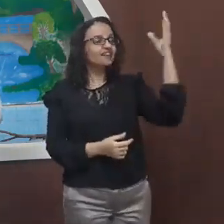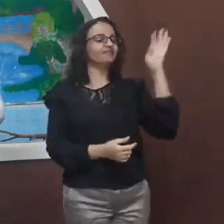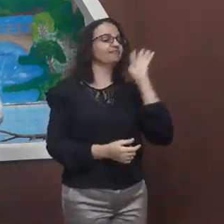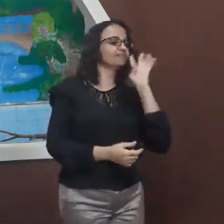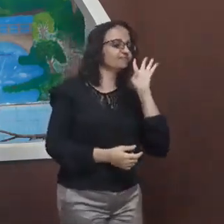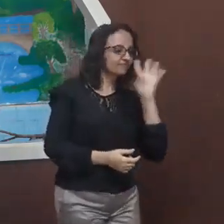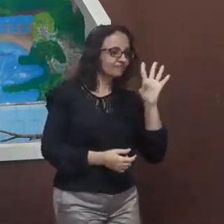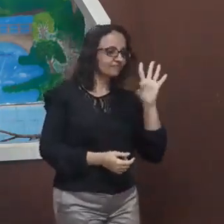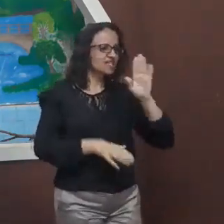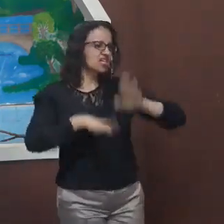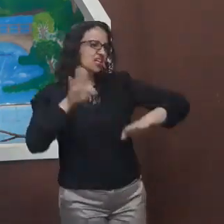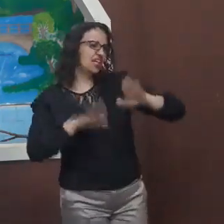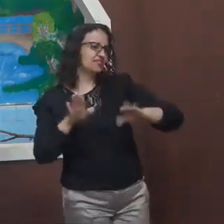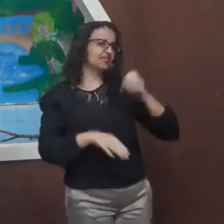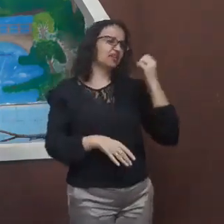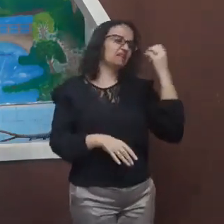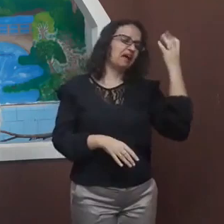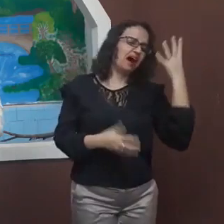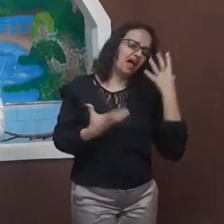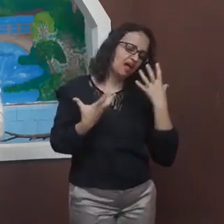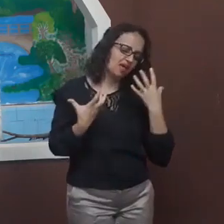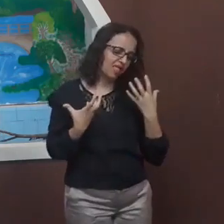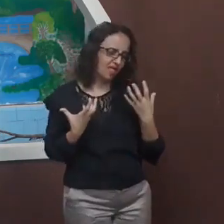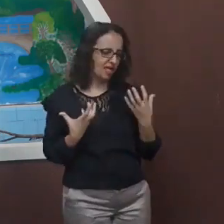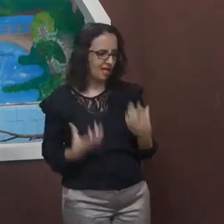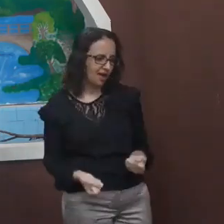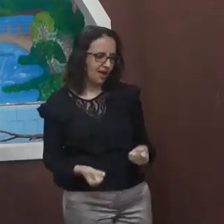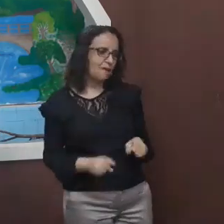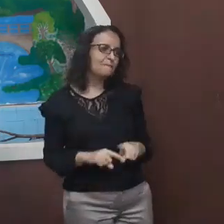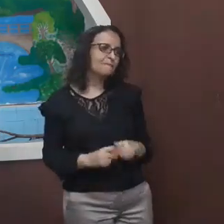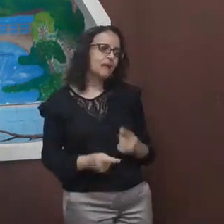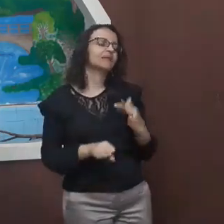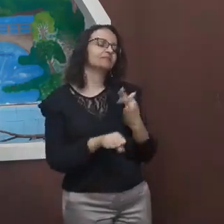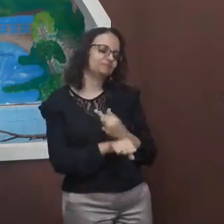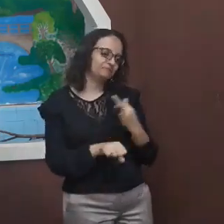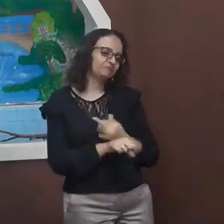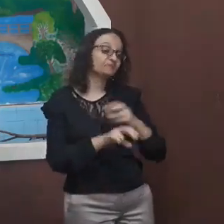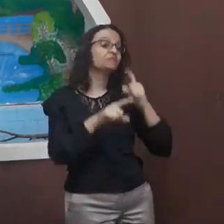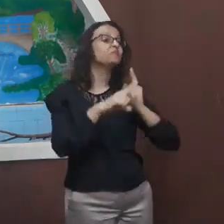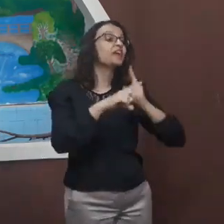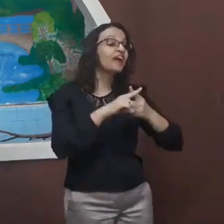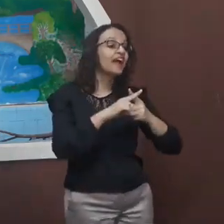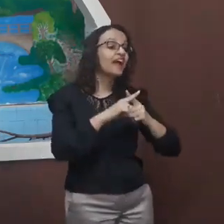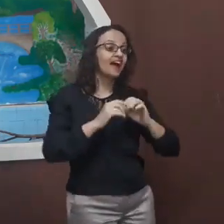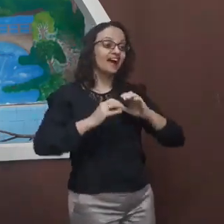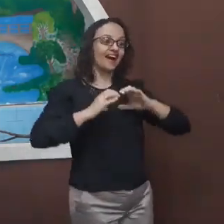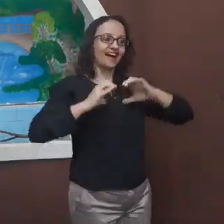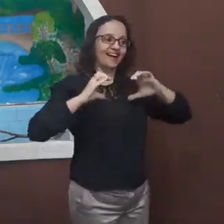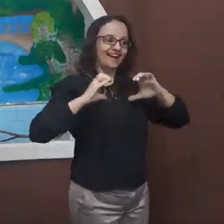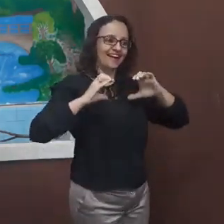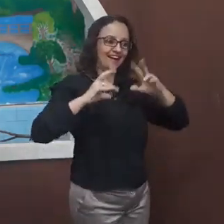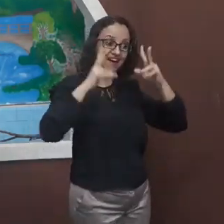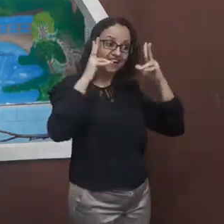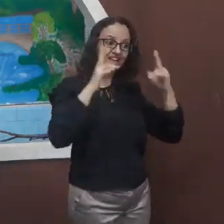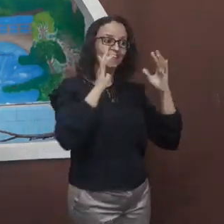viagem geralmente é cansativa. Por quê? Porque nós amamos. Não é isso?